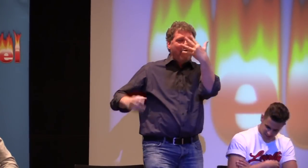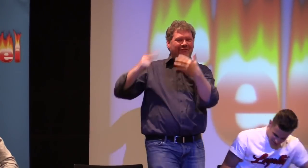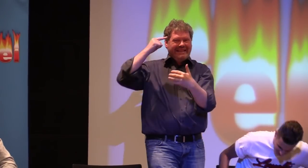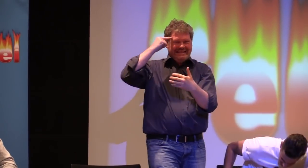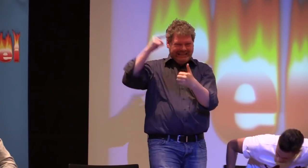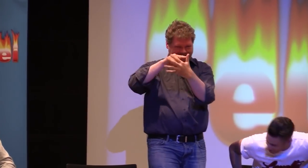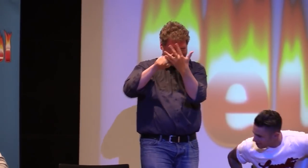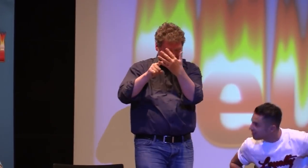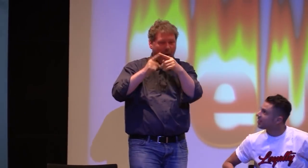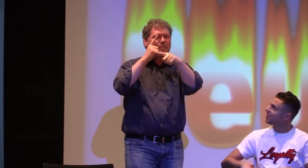unter anderem